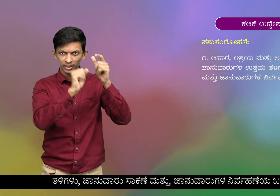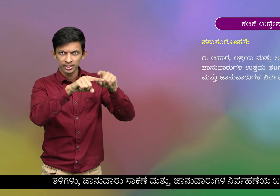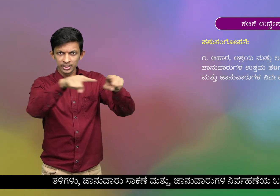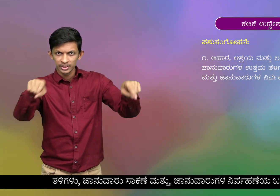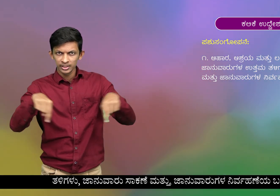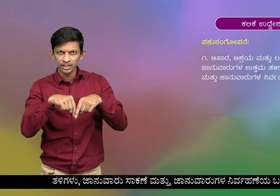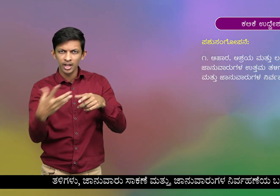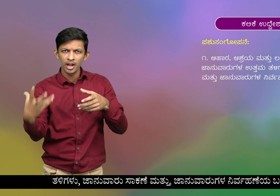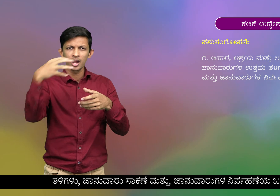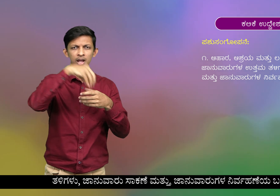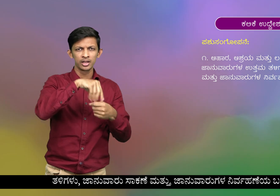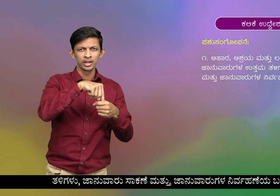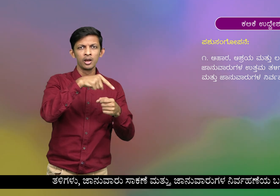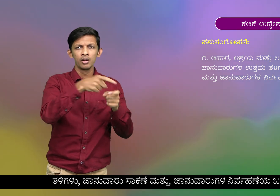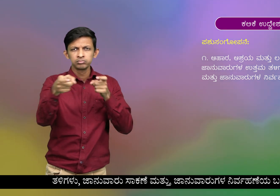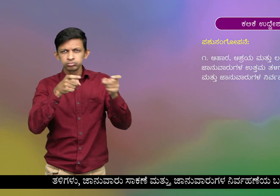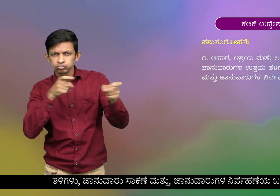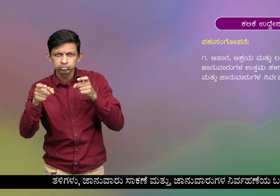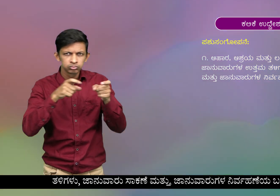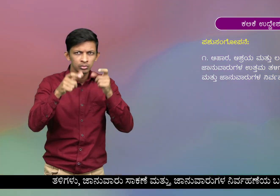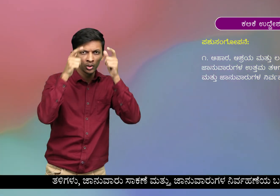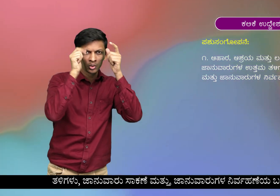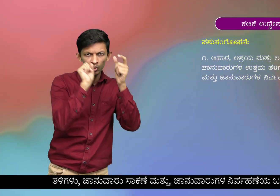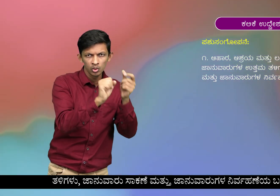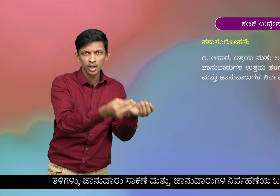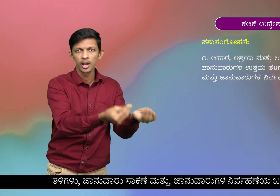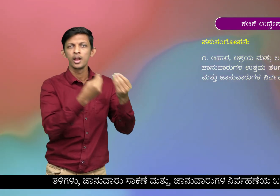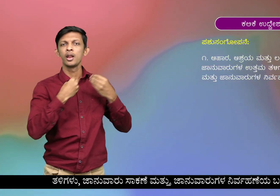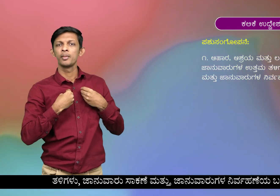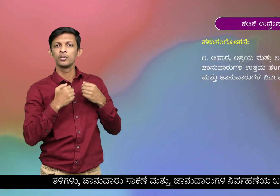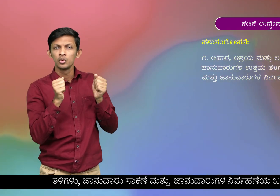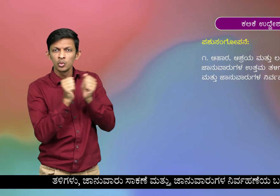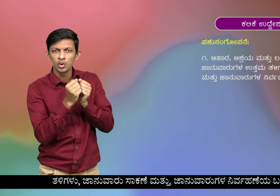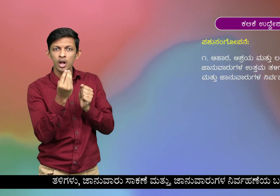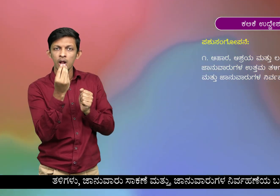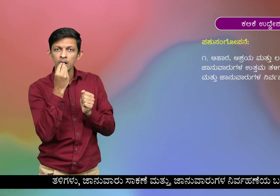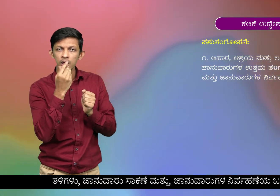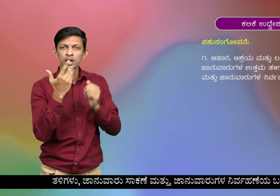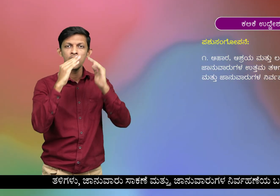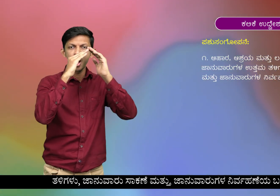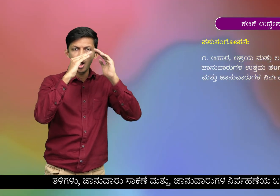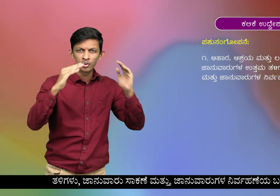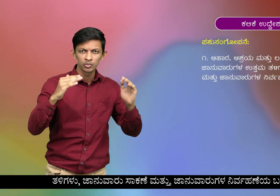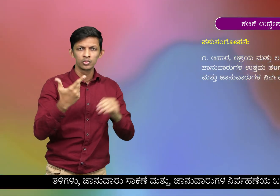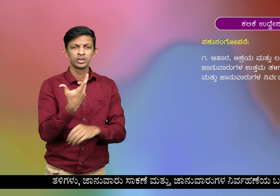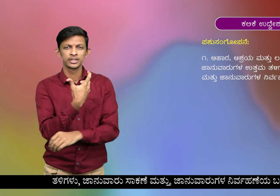ಜಾನುವಾರು ಸಾಗಣೆ ಮತ್ತು ಜಾನುವಾರುಗಳ ನಿರ್ವಹಣೆಯ ಬಗ್ಗೆ ನೀವು ಕಲಿಯುವಿರಿ.